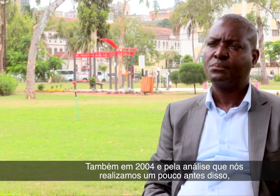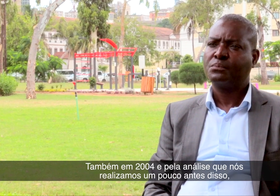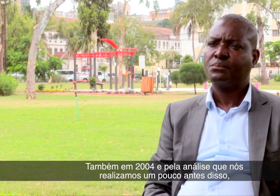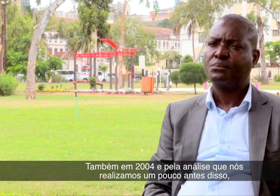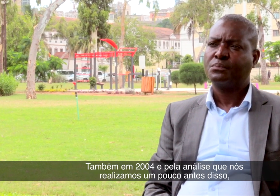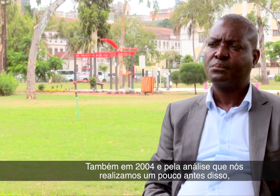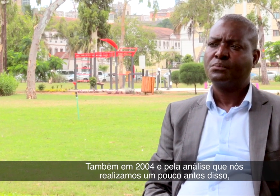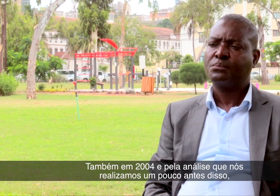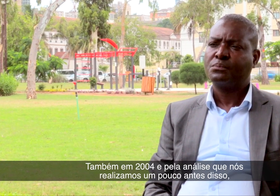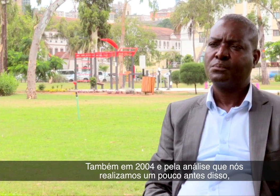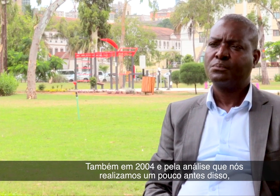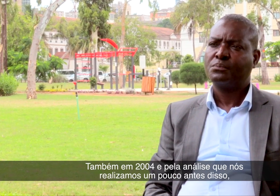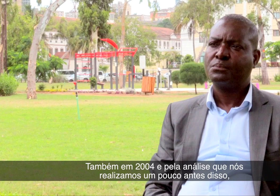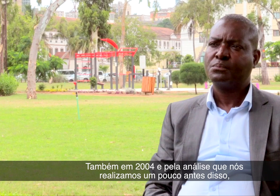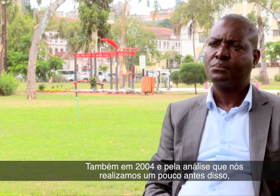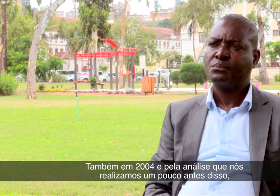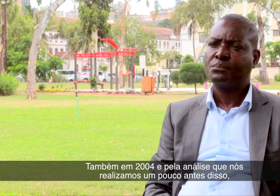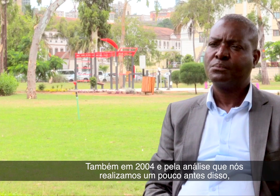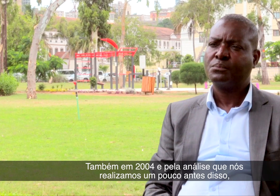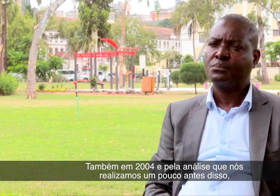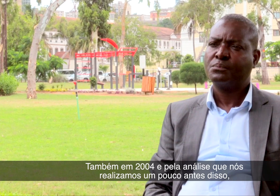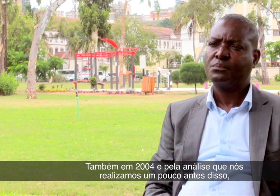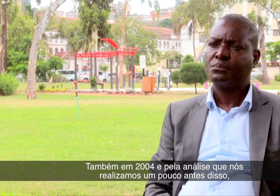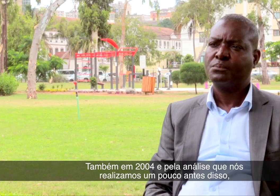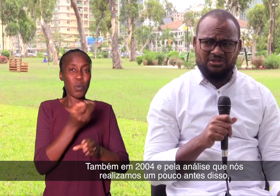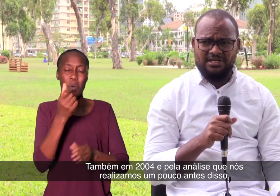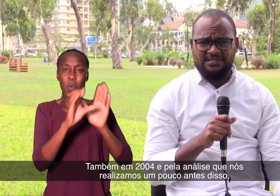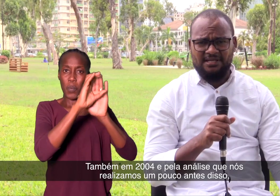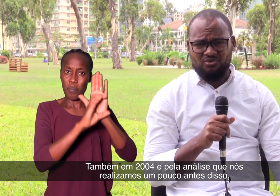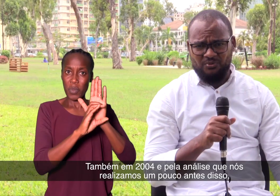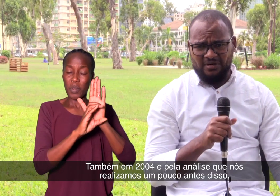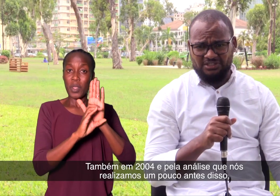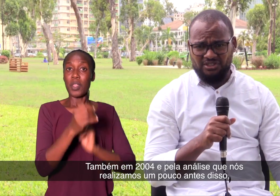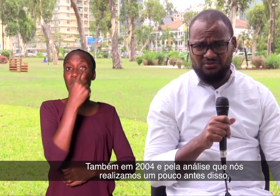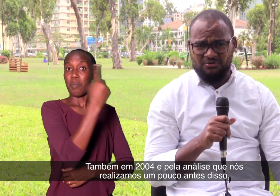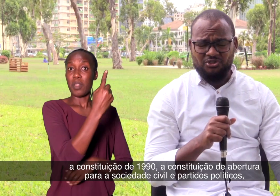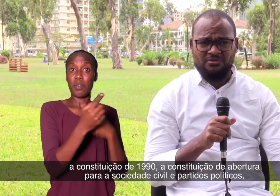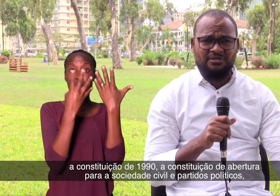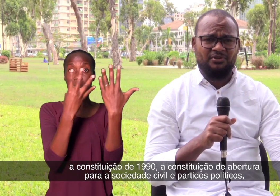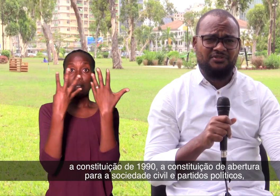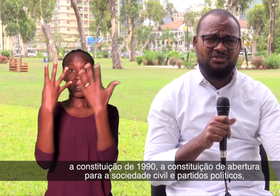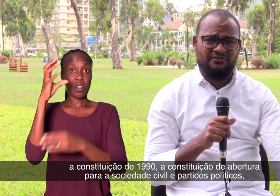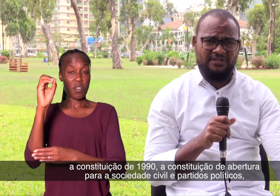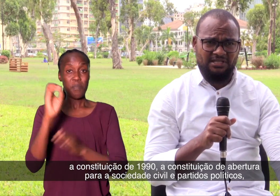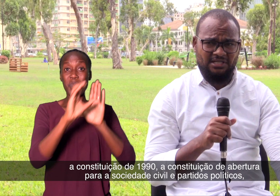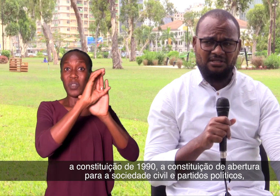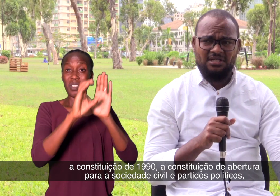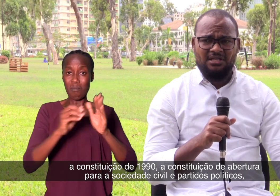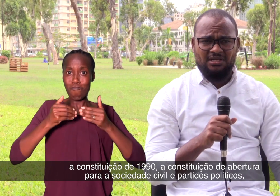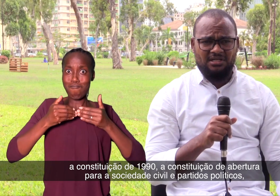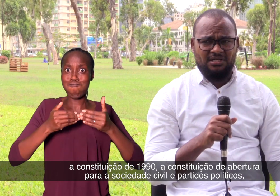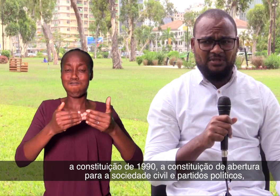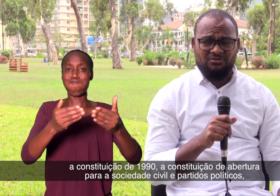Também, em 2004, e pela análise que nós realizamos um pouco antes disso, na Constituição de 1990,